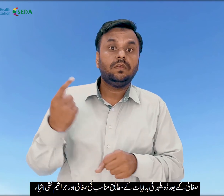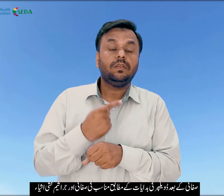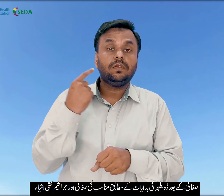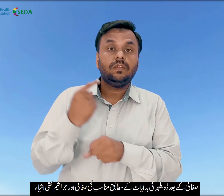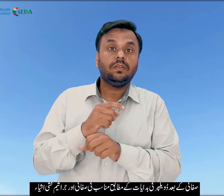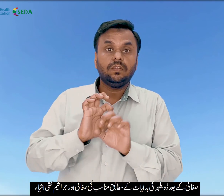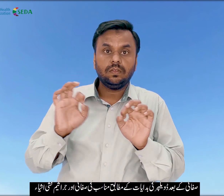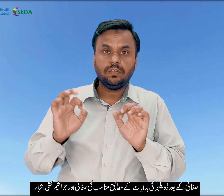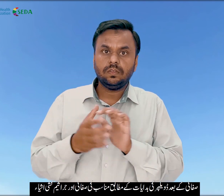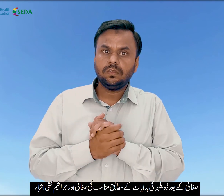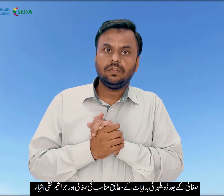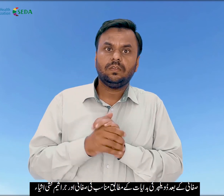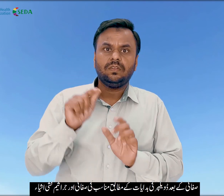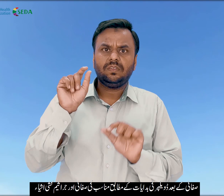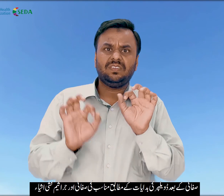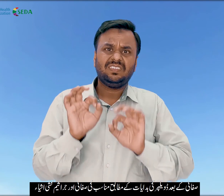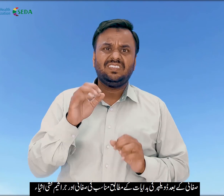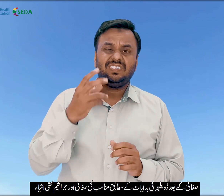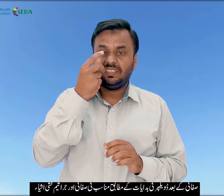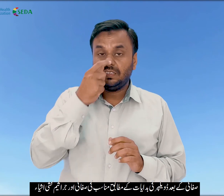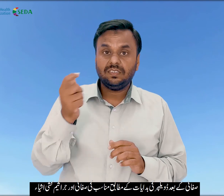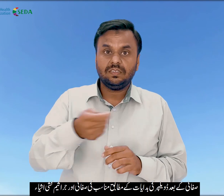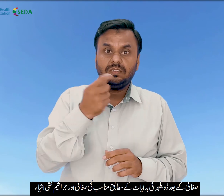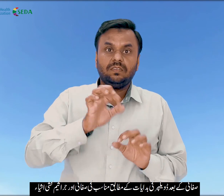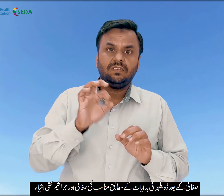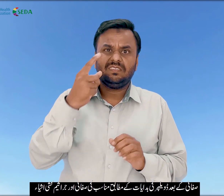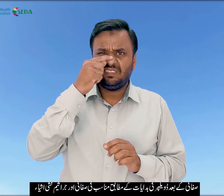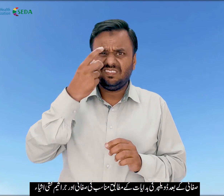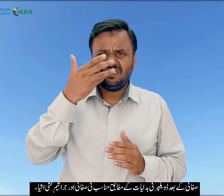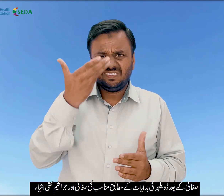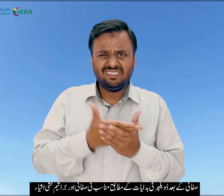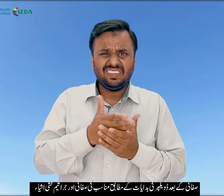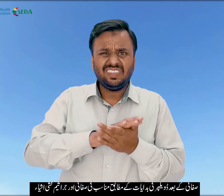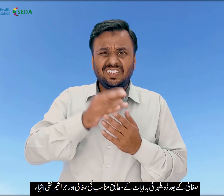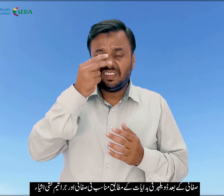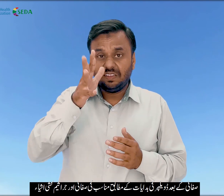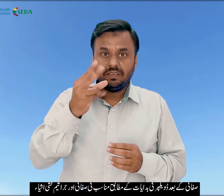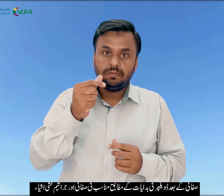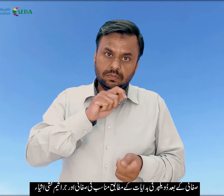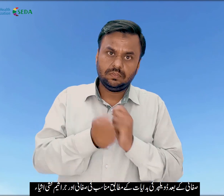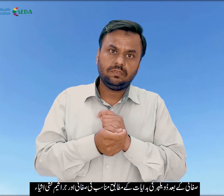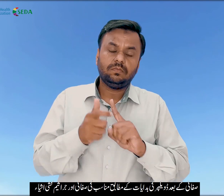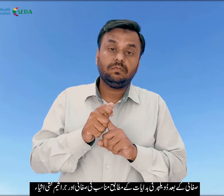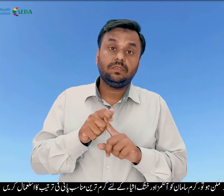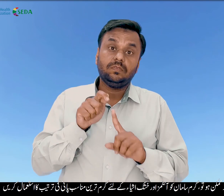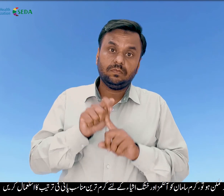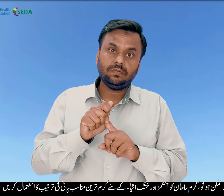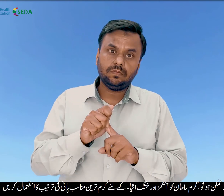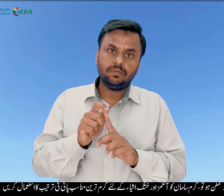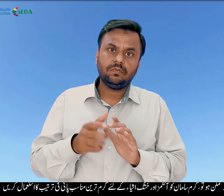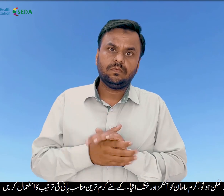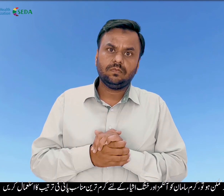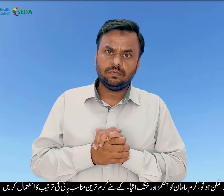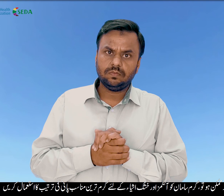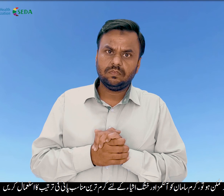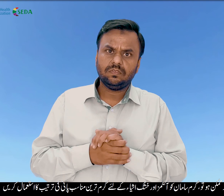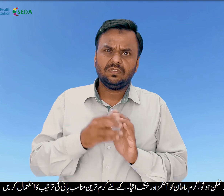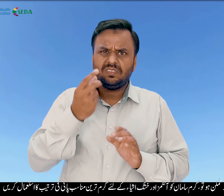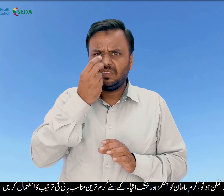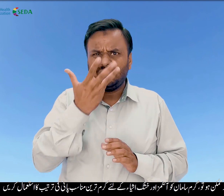ہدایات کے مطابق مناسب کی صفائی اور جراثیم کشی اشیاء اگر ممکن ہو تو گرم سامان